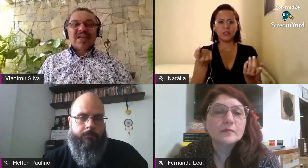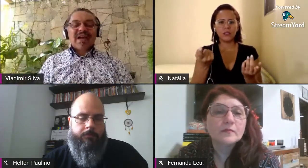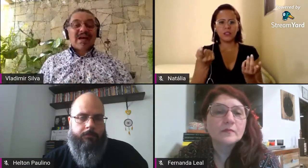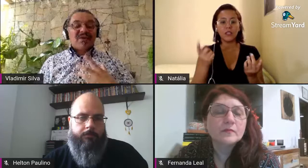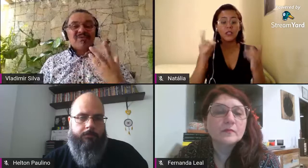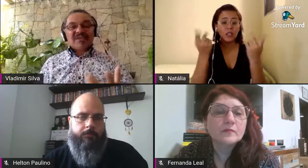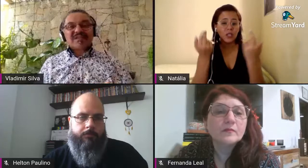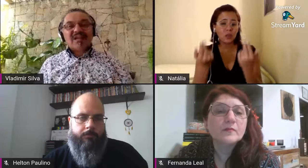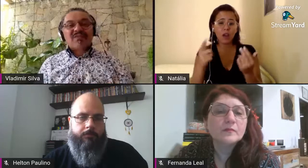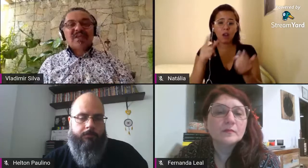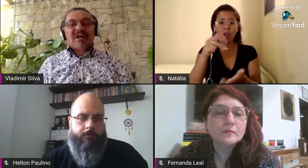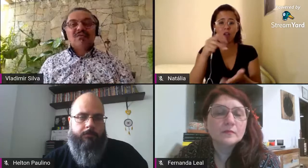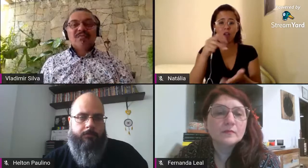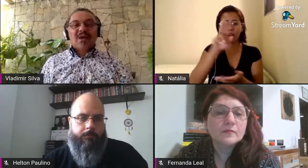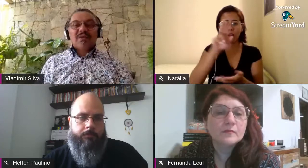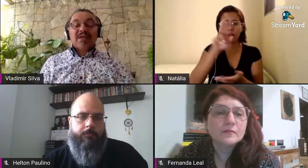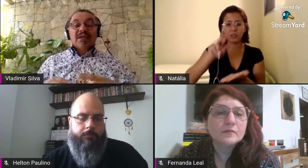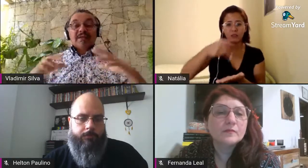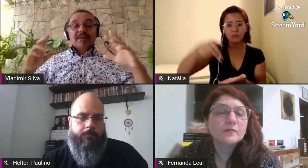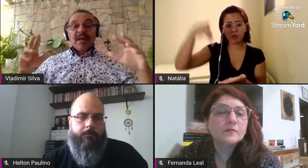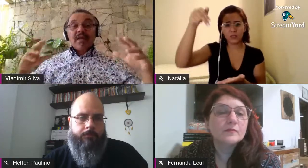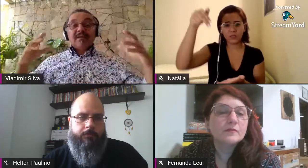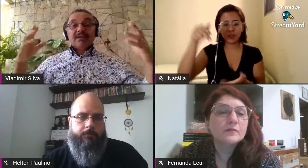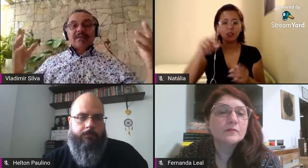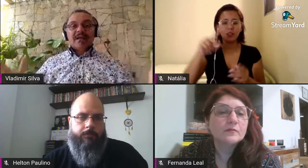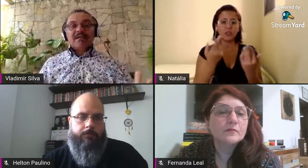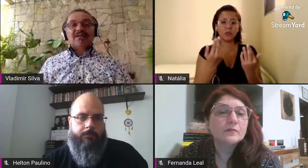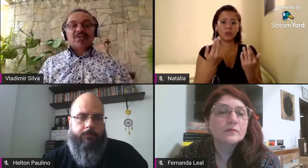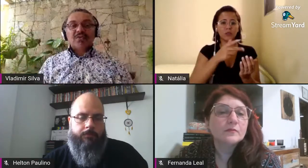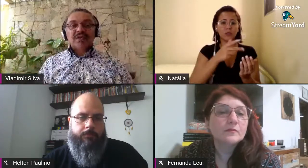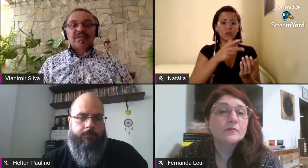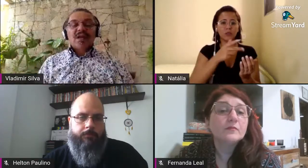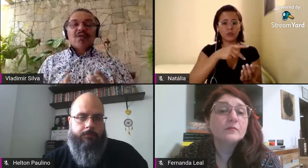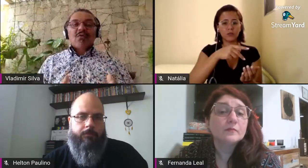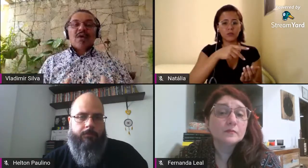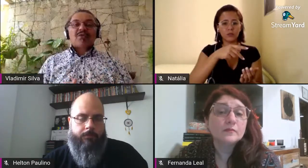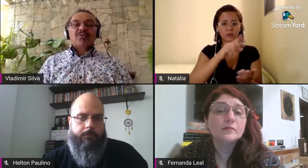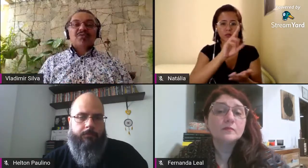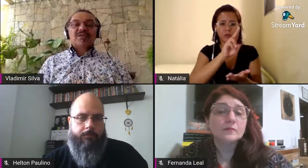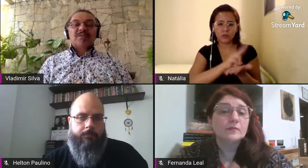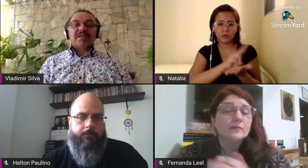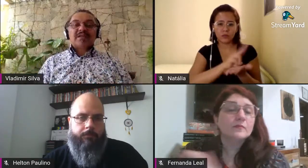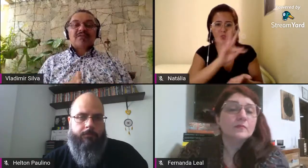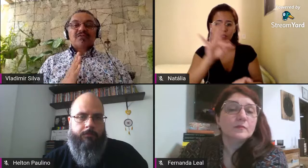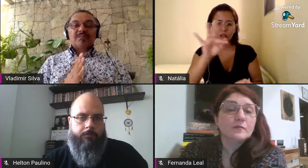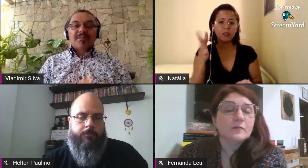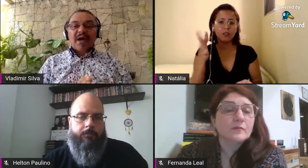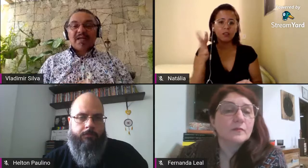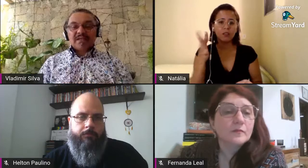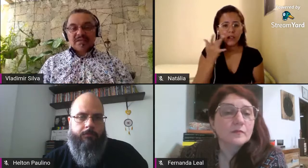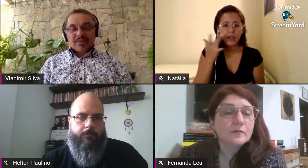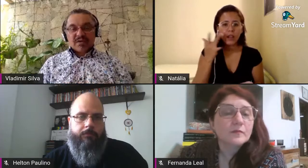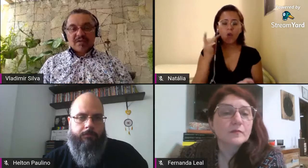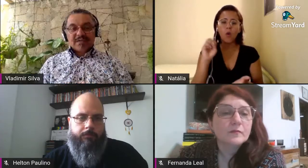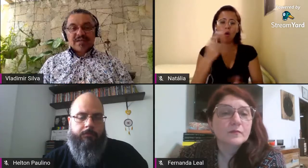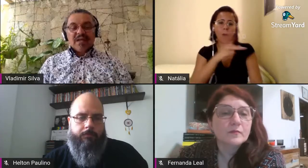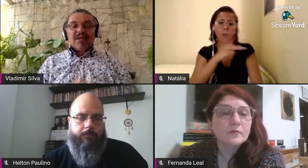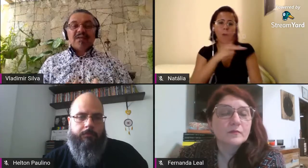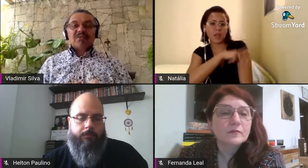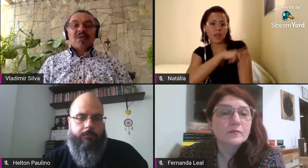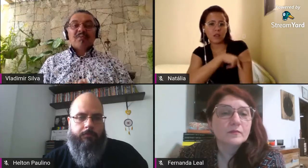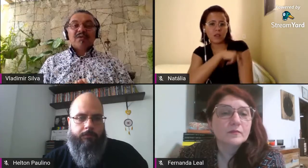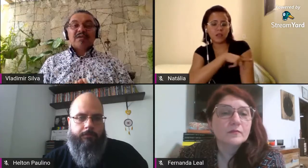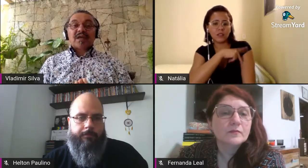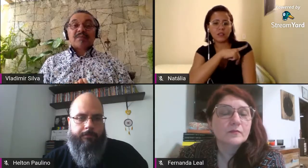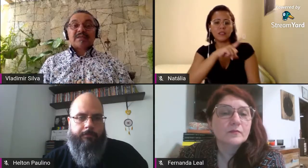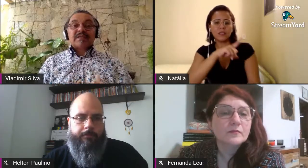do Ceará, a Universidade Federal do Piauí, dentre tantas outras, com recursos específicos para esses programas.